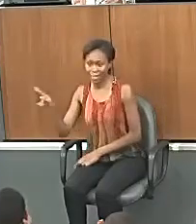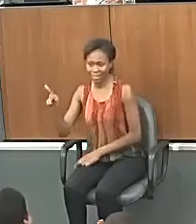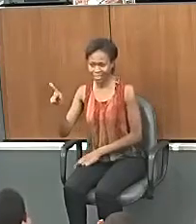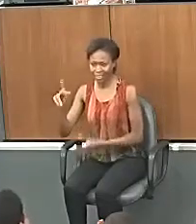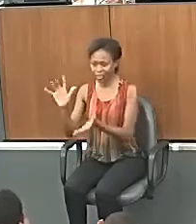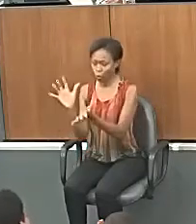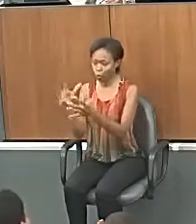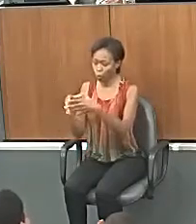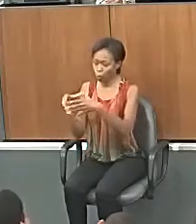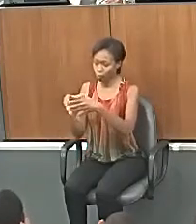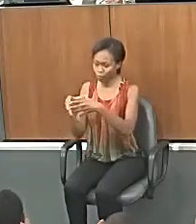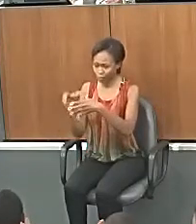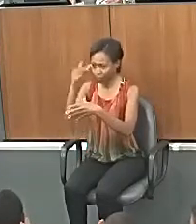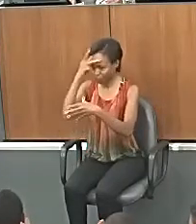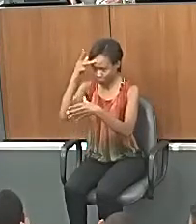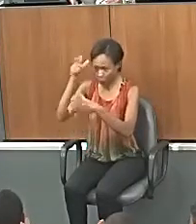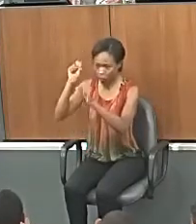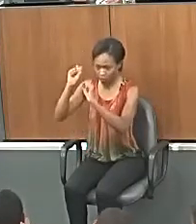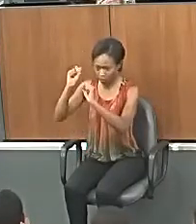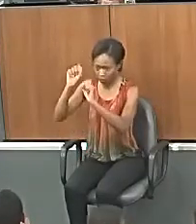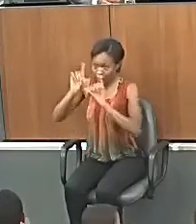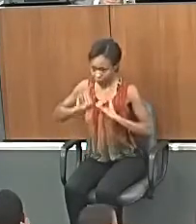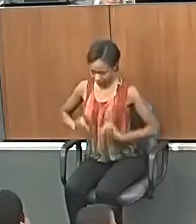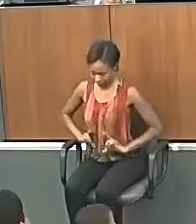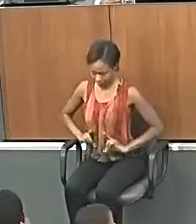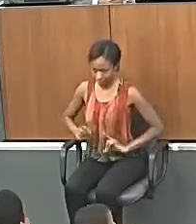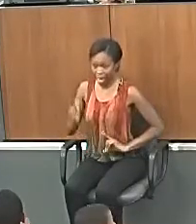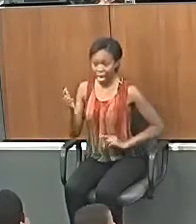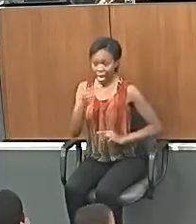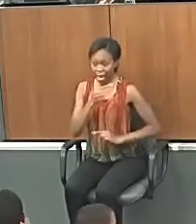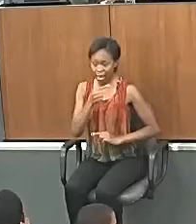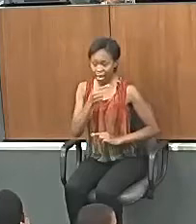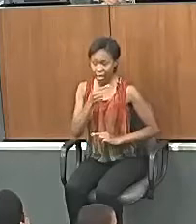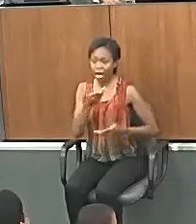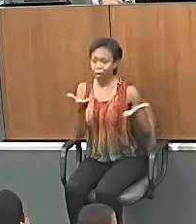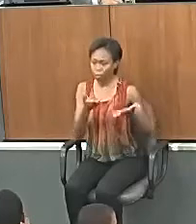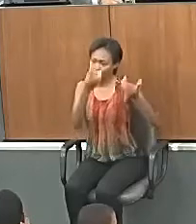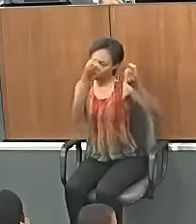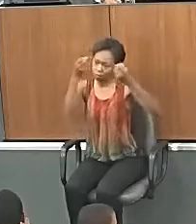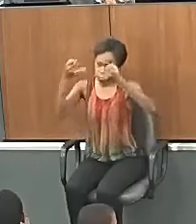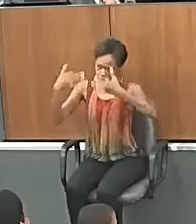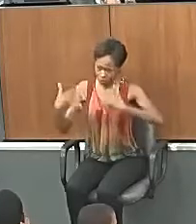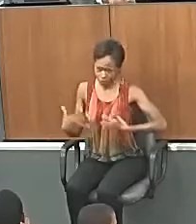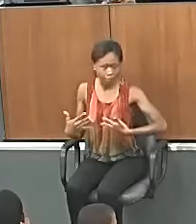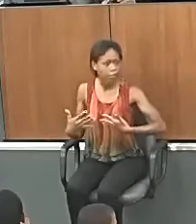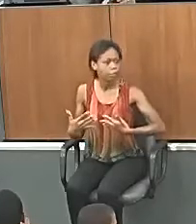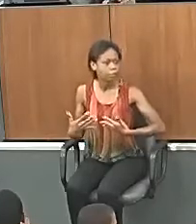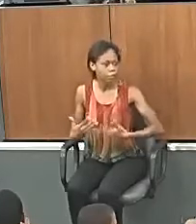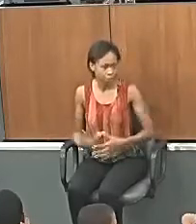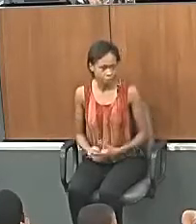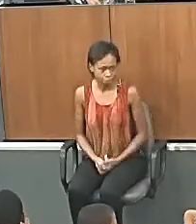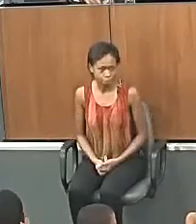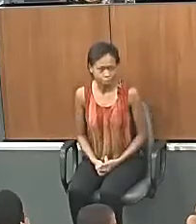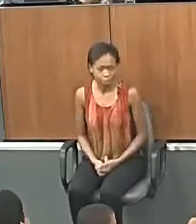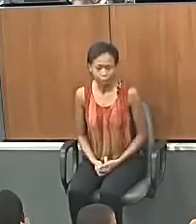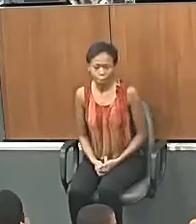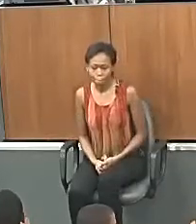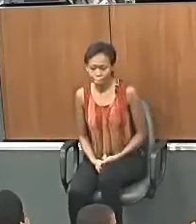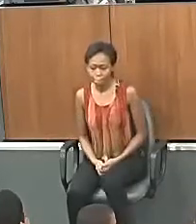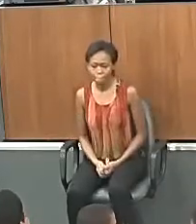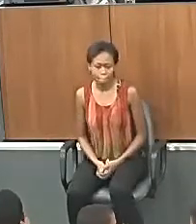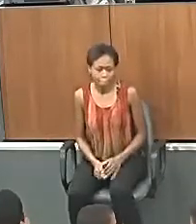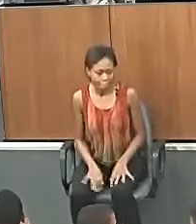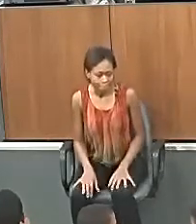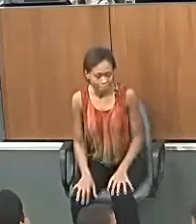deficiência e ao qual eu passo a palavra para suas considerações iniciais professor muito